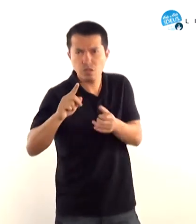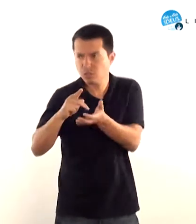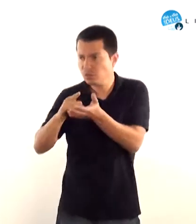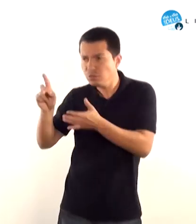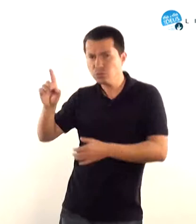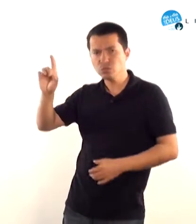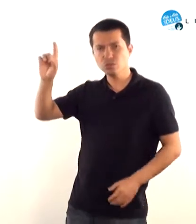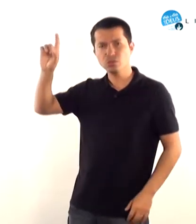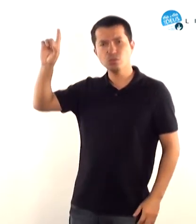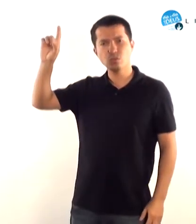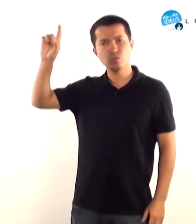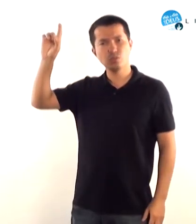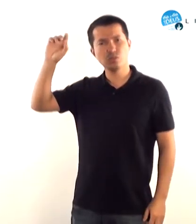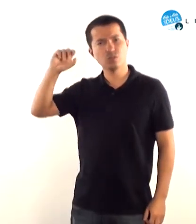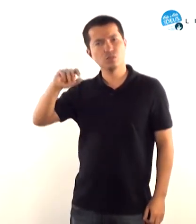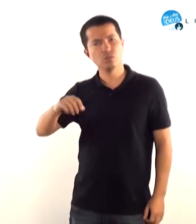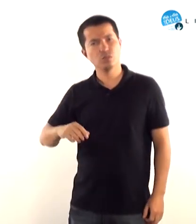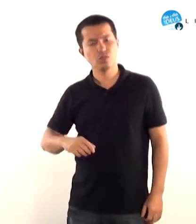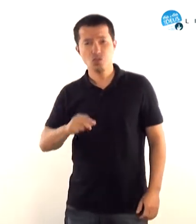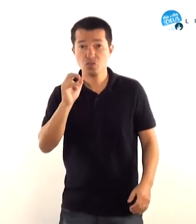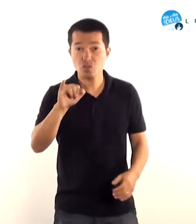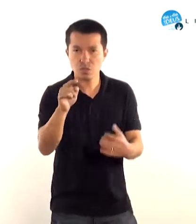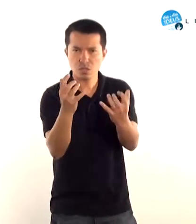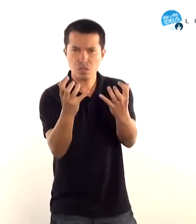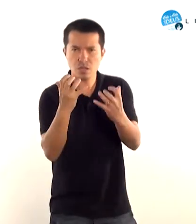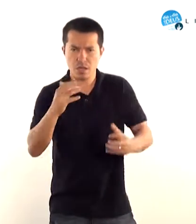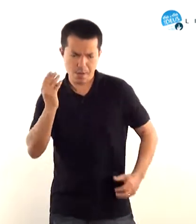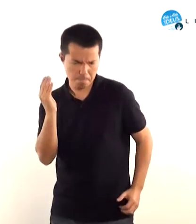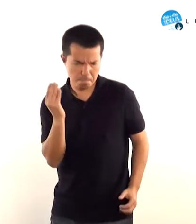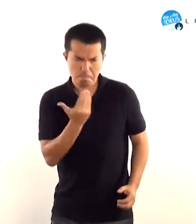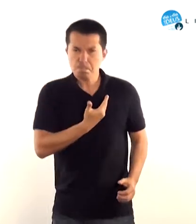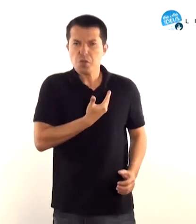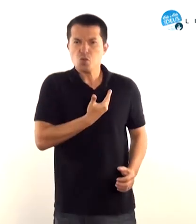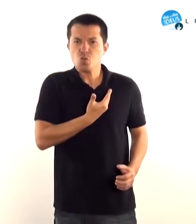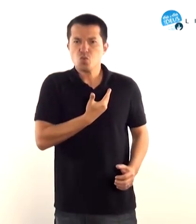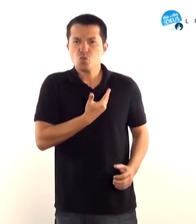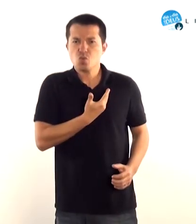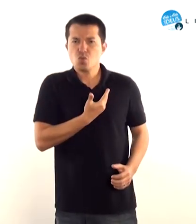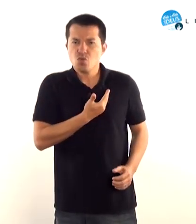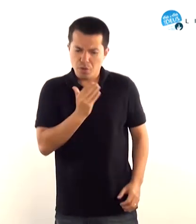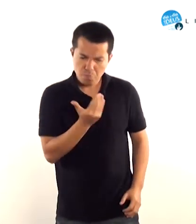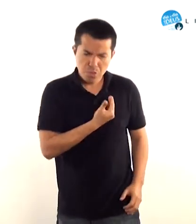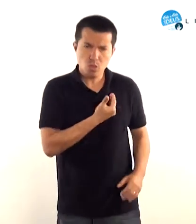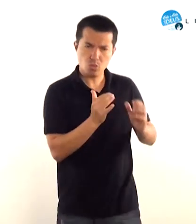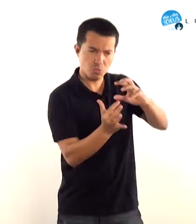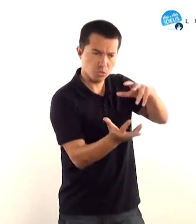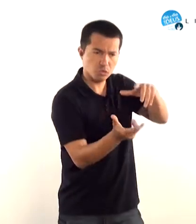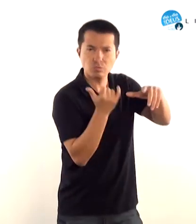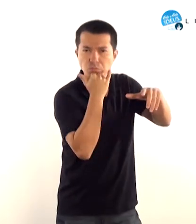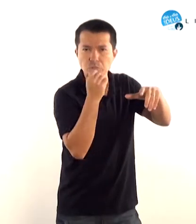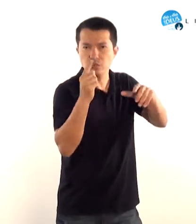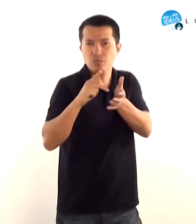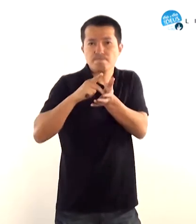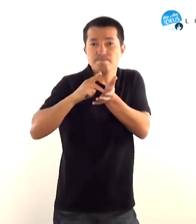mundo é ser inimigo de Deus? Quem quiser ser amigo do mundo se